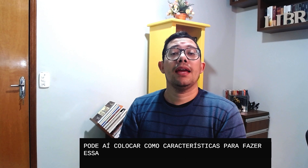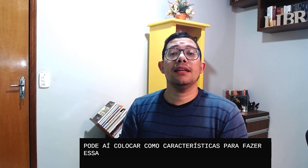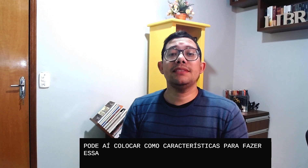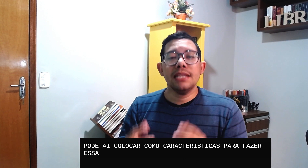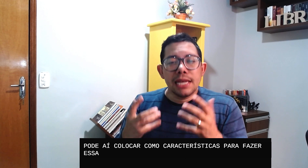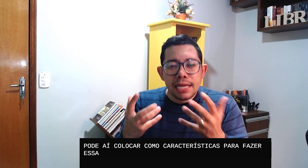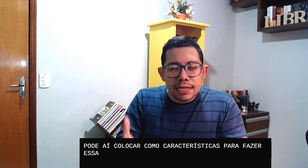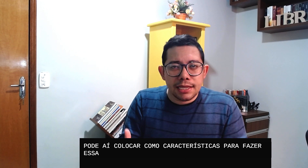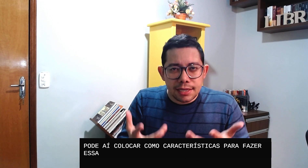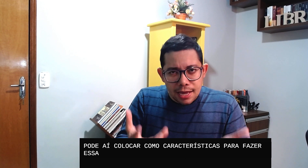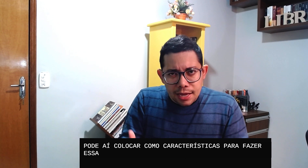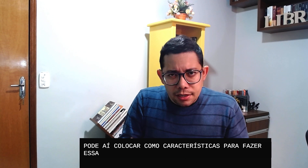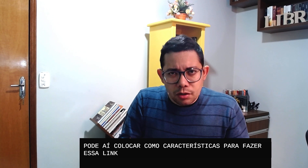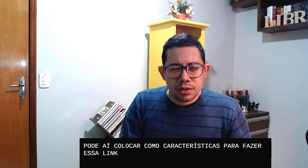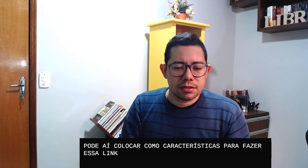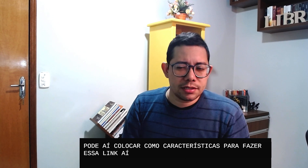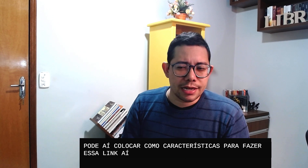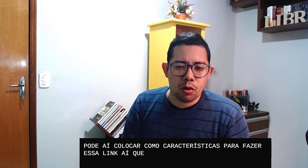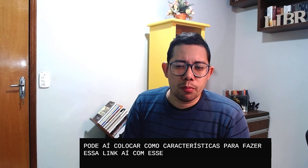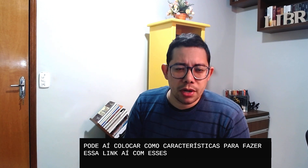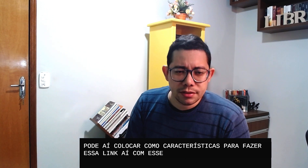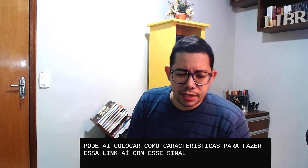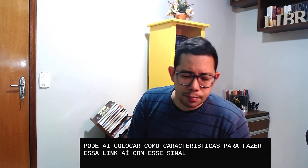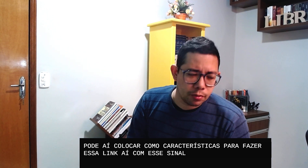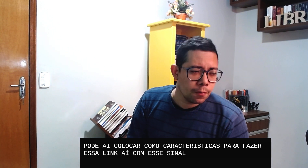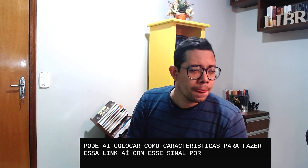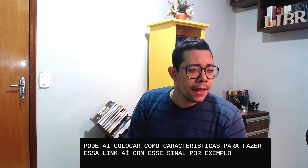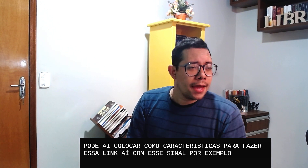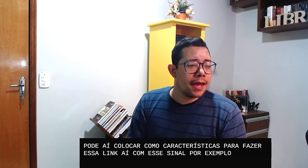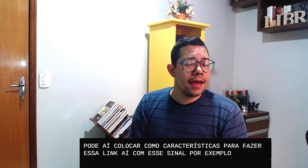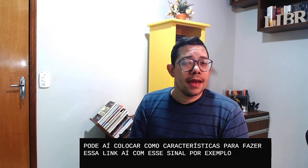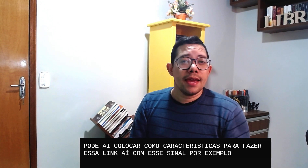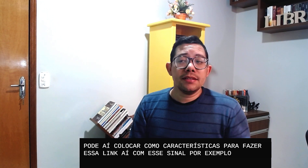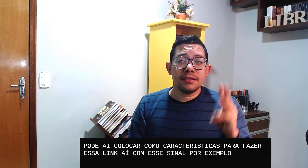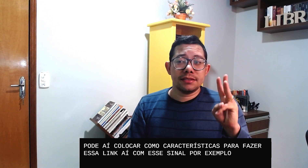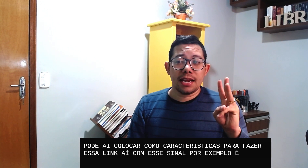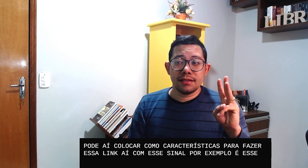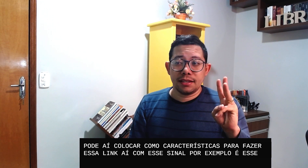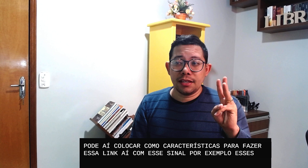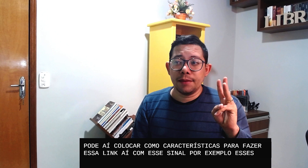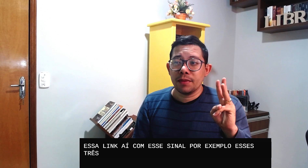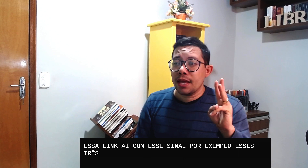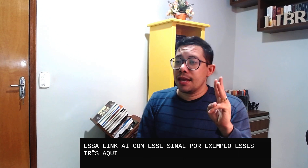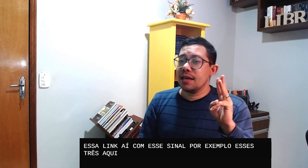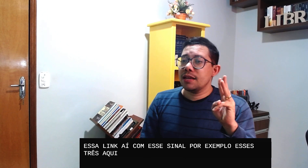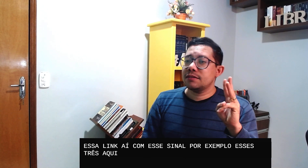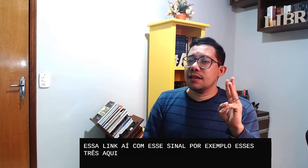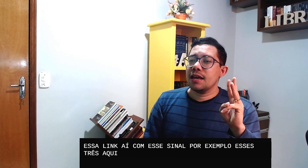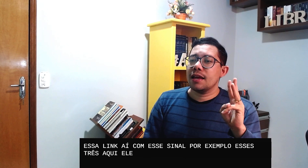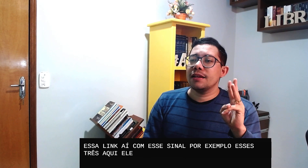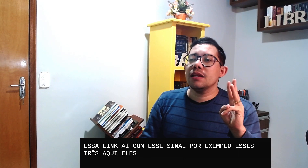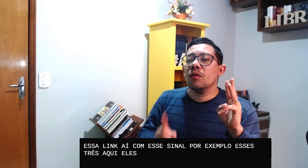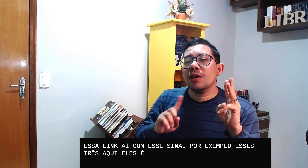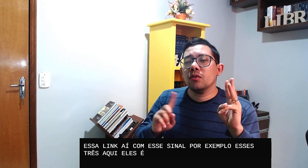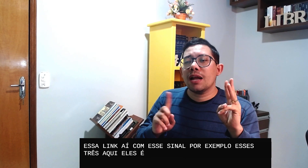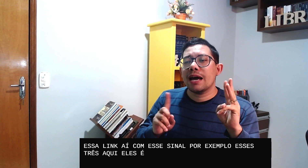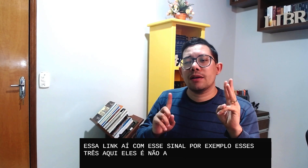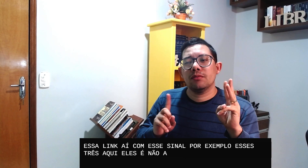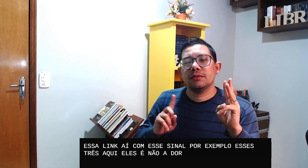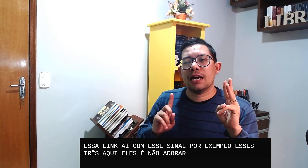esse link aí com esse sinal? Por exemplo, esses três aqui. eles não adoraram, tá,